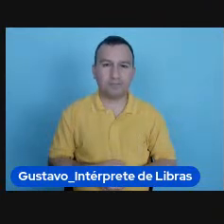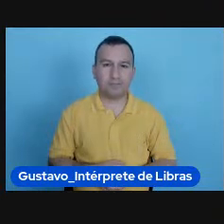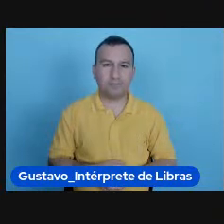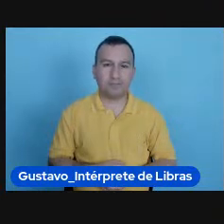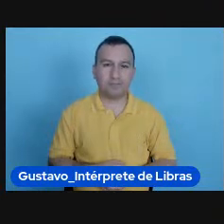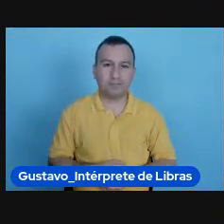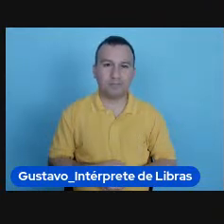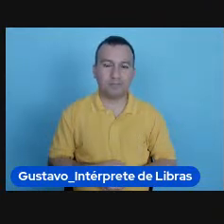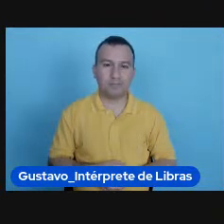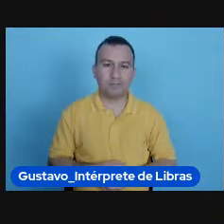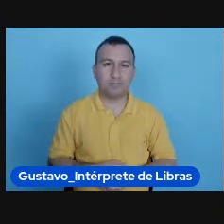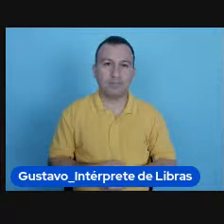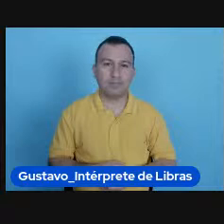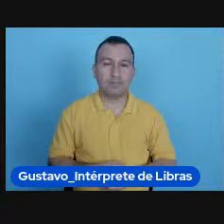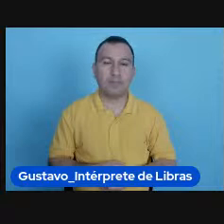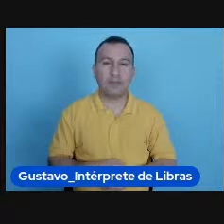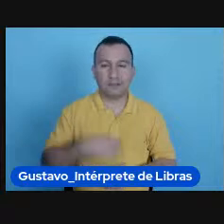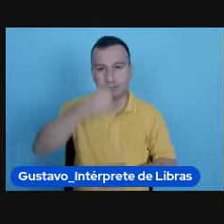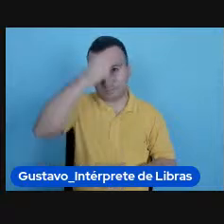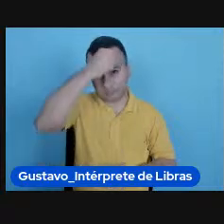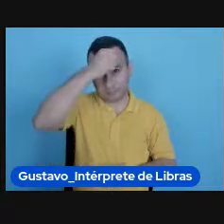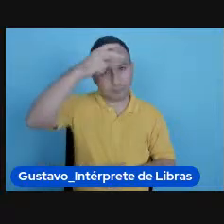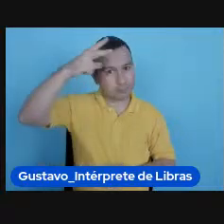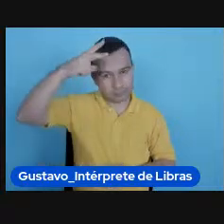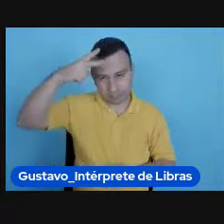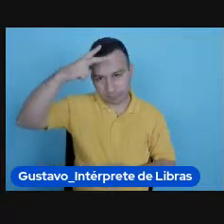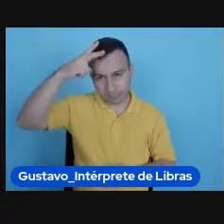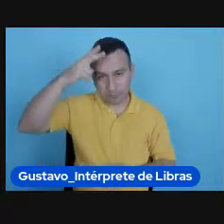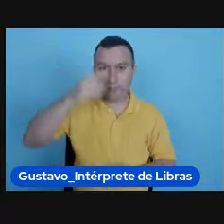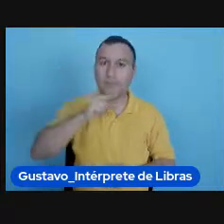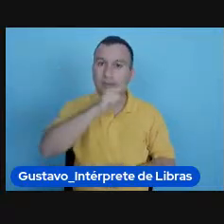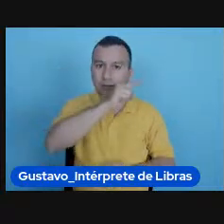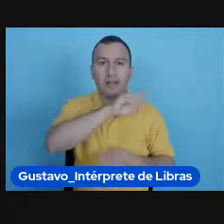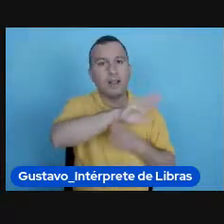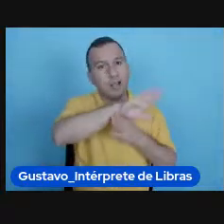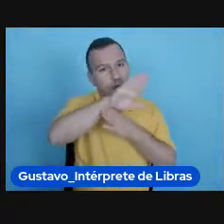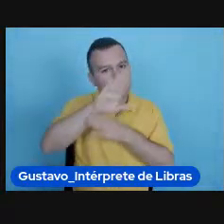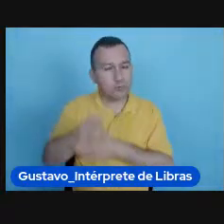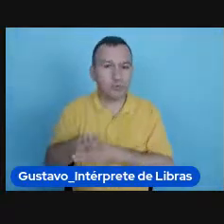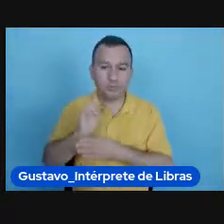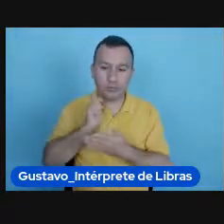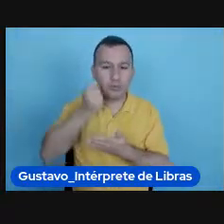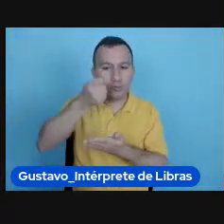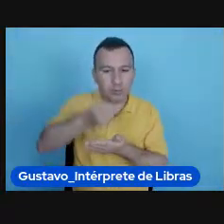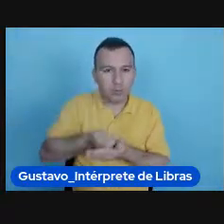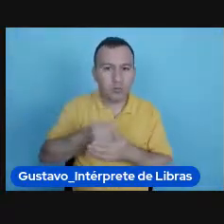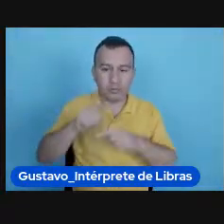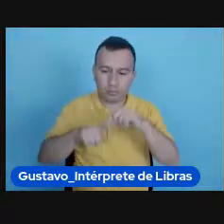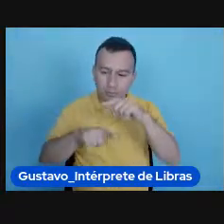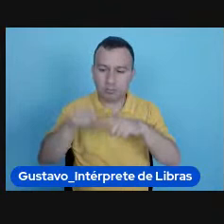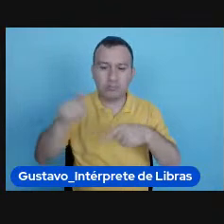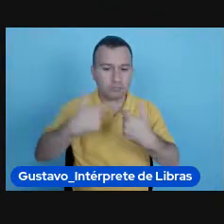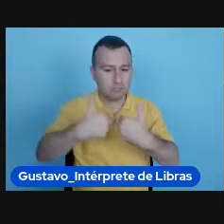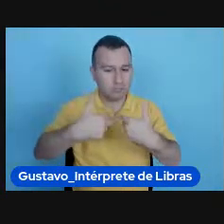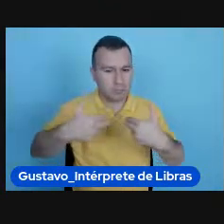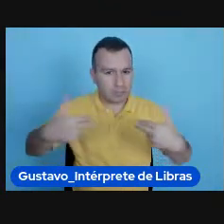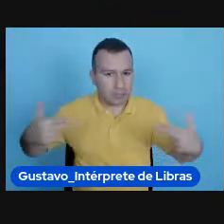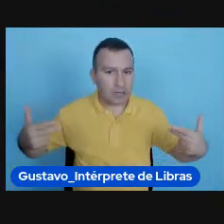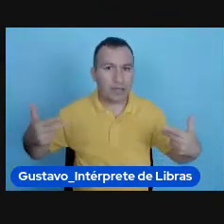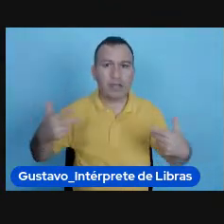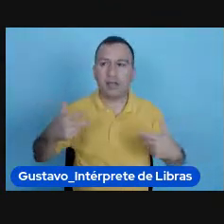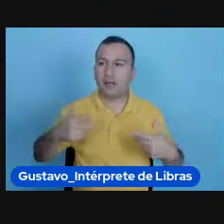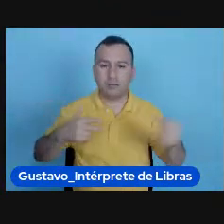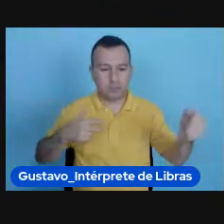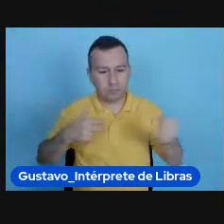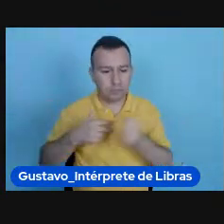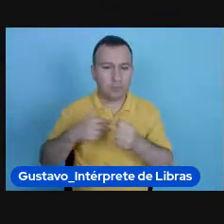Né, recursos da própria prefeitura para aquisição de materiais, formação de professores, acessibilidade